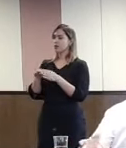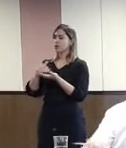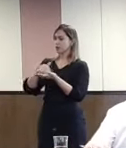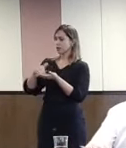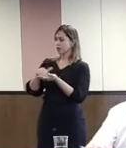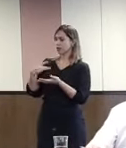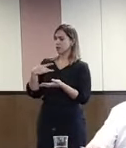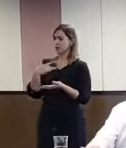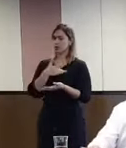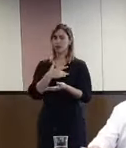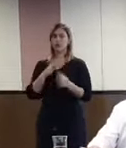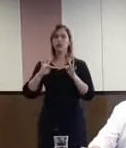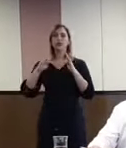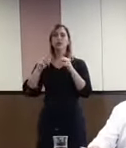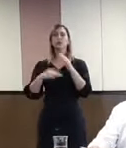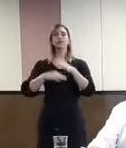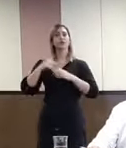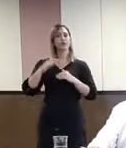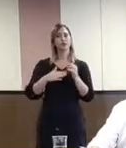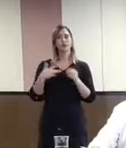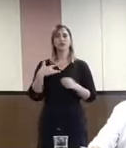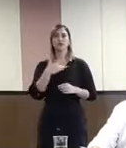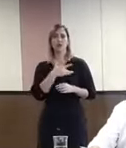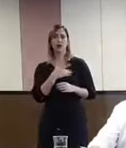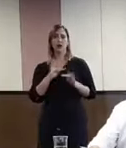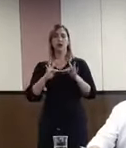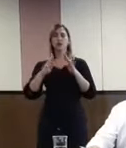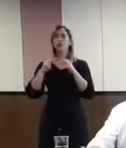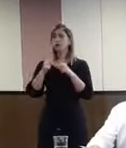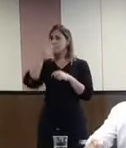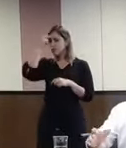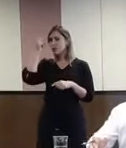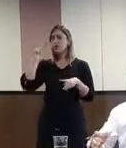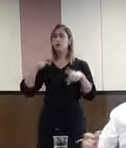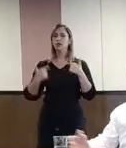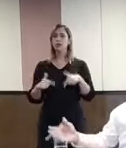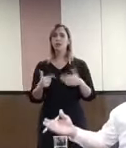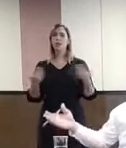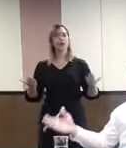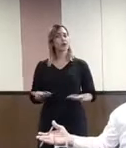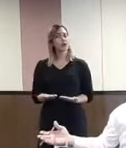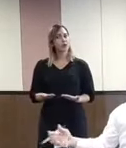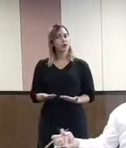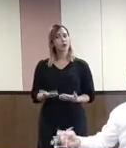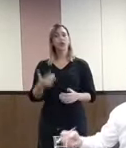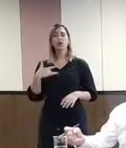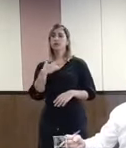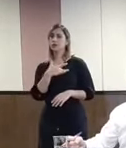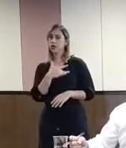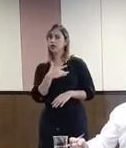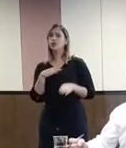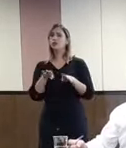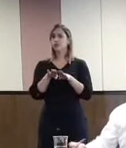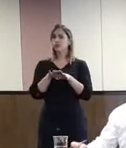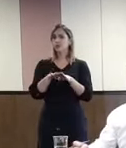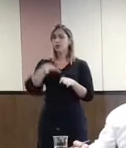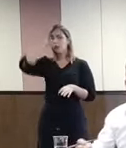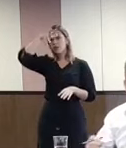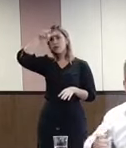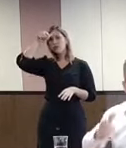e todos os profissionais da saúde, todos os nossos servidores que estão trabalhando na saúde pública do Estado de Mato